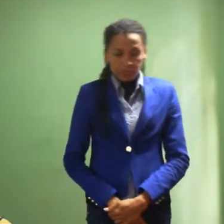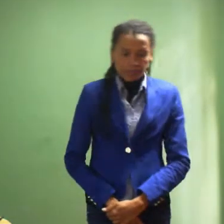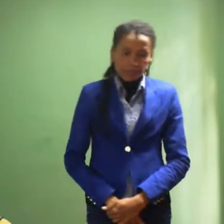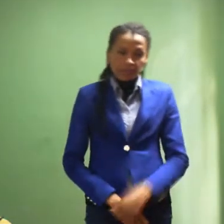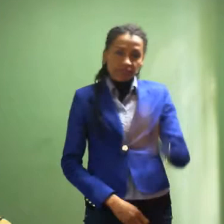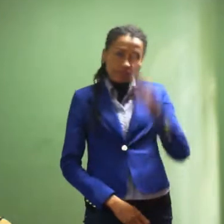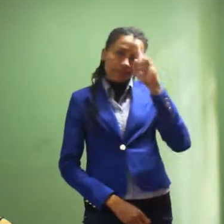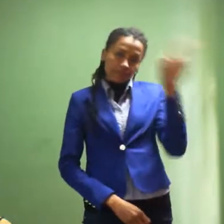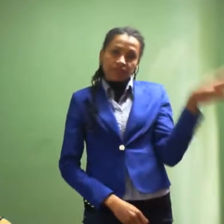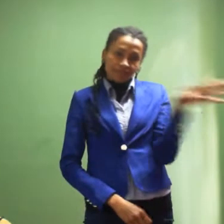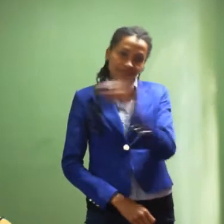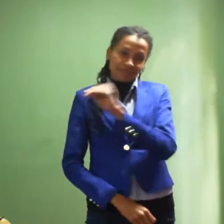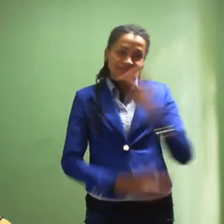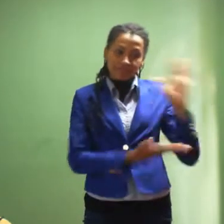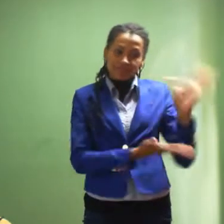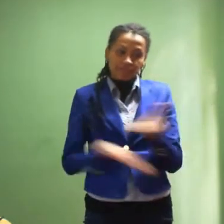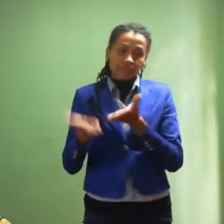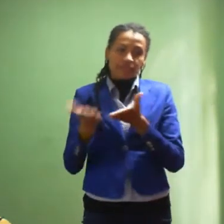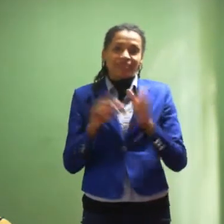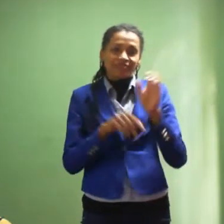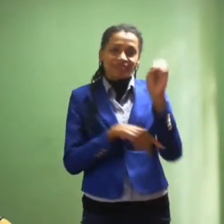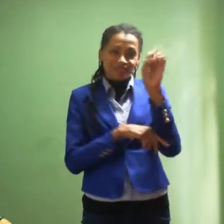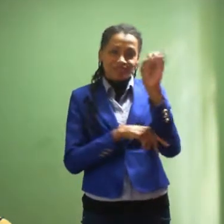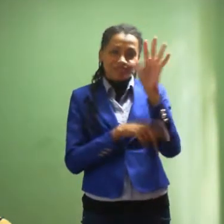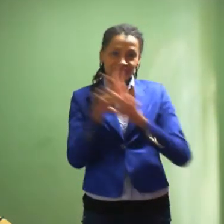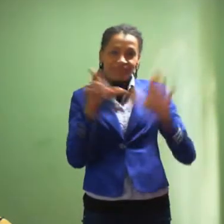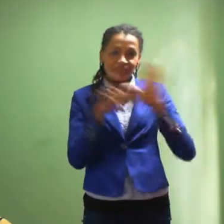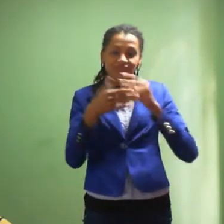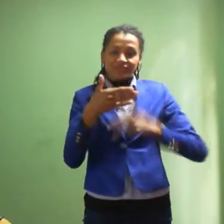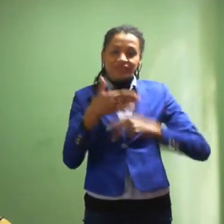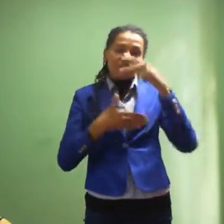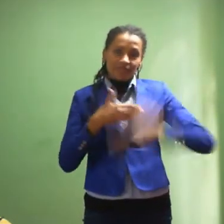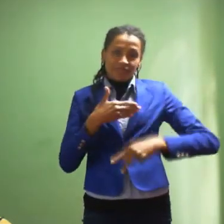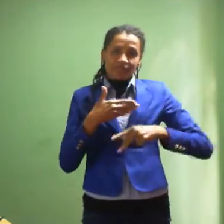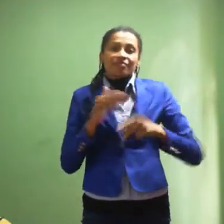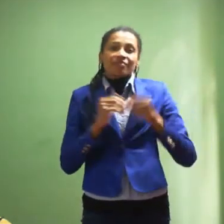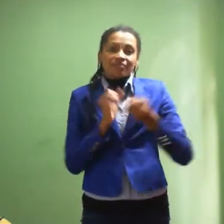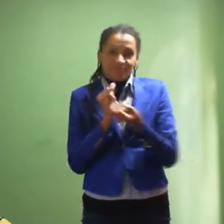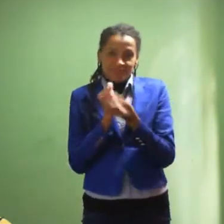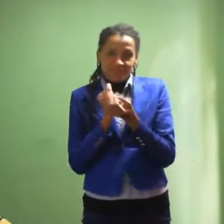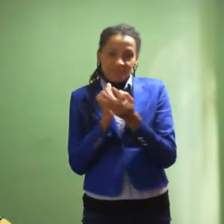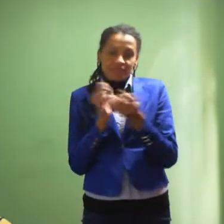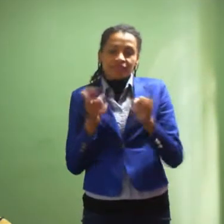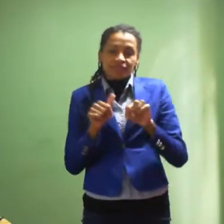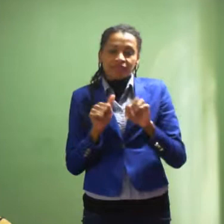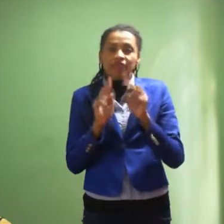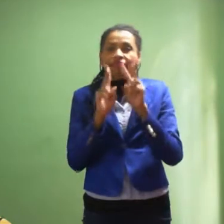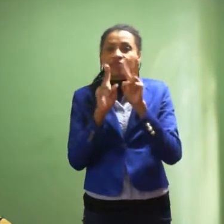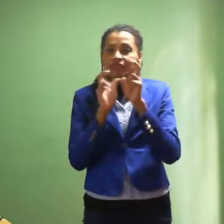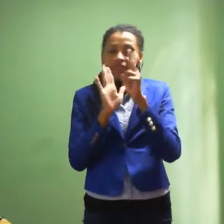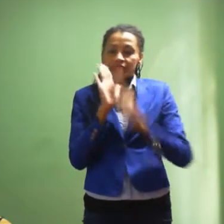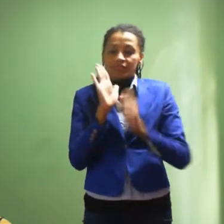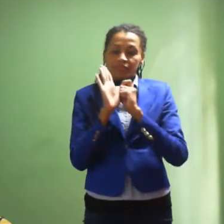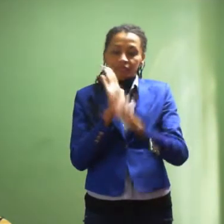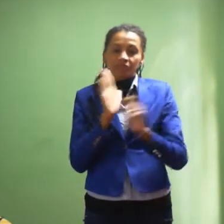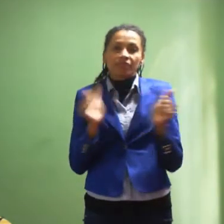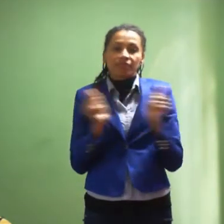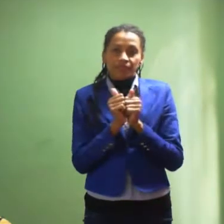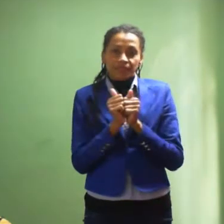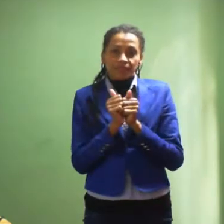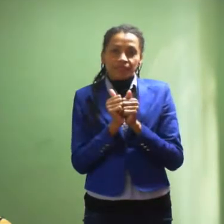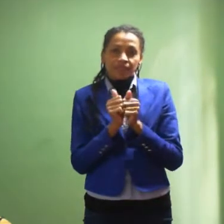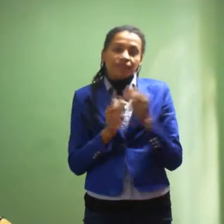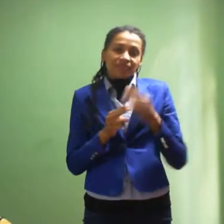Cordial saludo, bienvenidos a esta videoconferencia sobre los proyectos pedagógicos y la lengua escrita. Nos acompaña en el servicio de interpretación